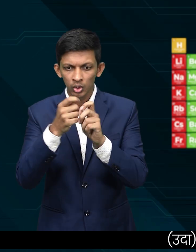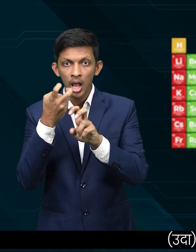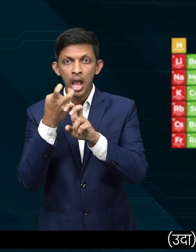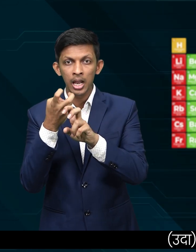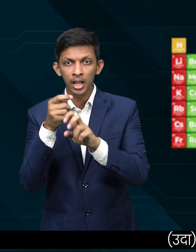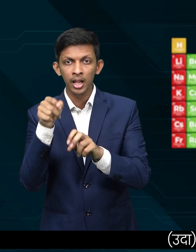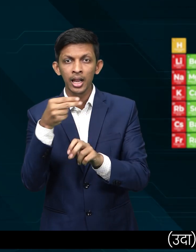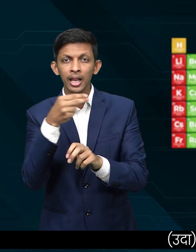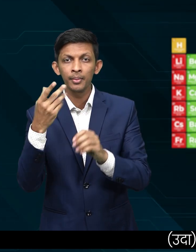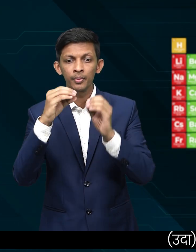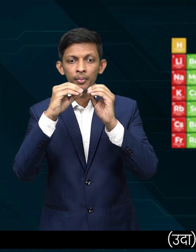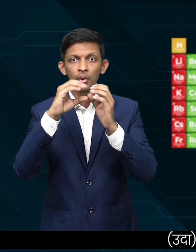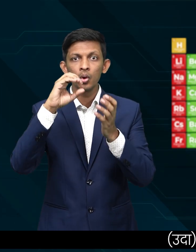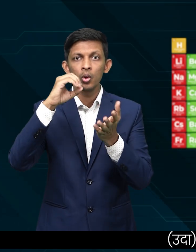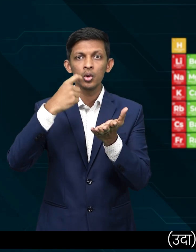उदाहरणार्थ बोरॉन, आर्सेनिक.